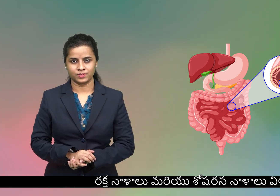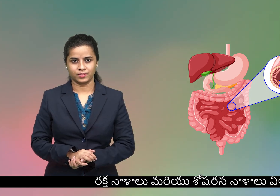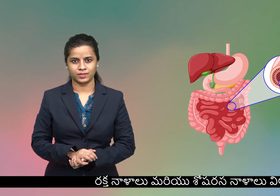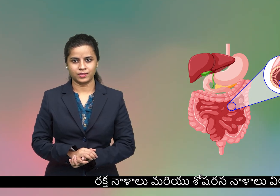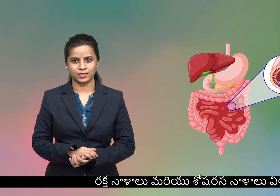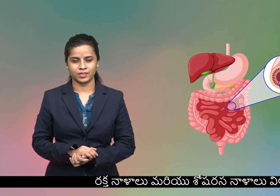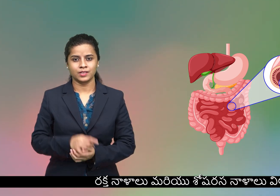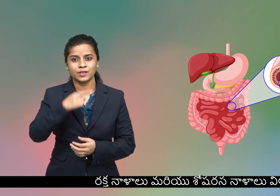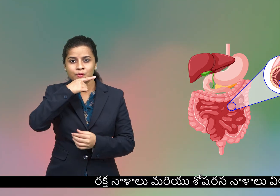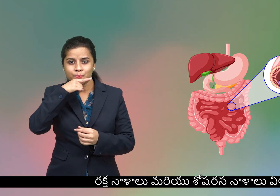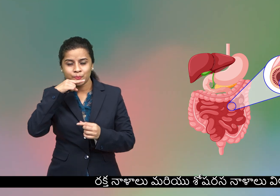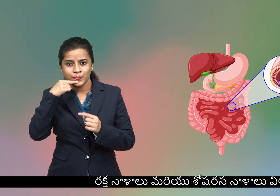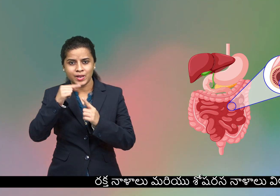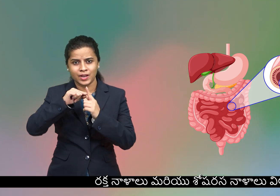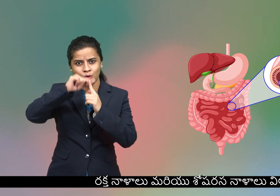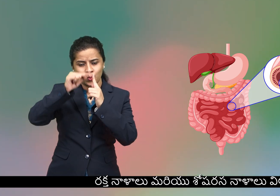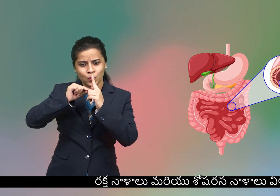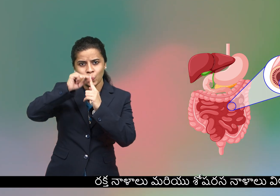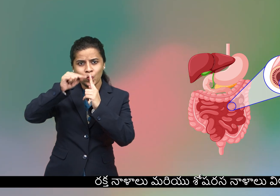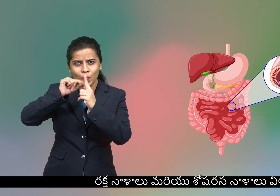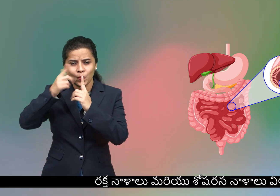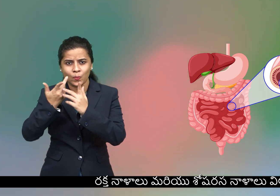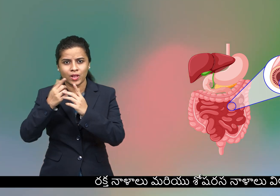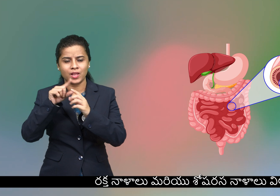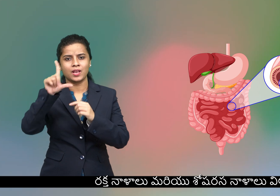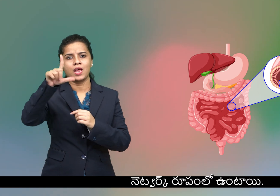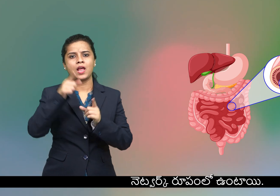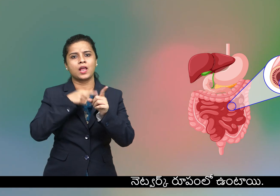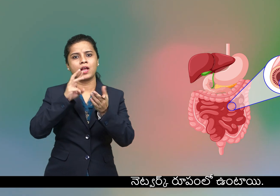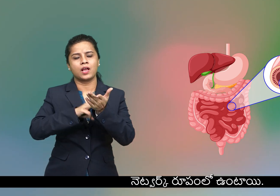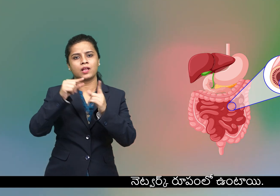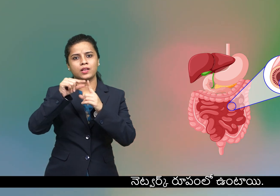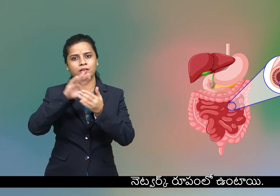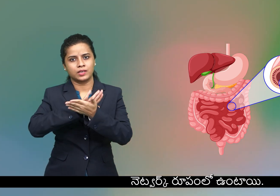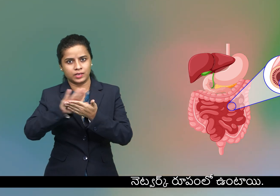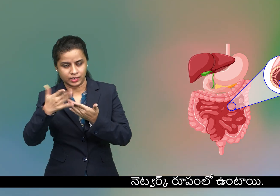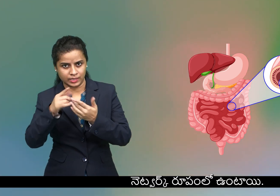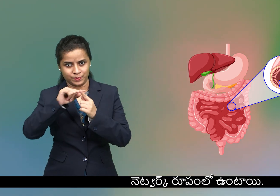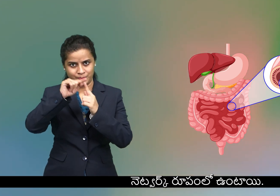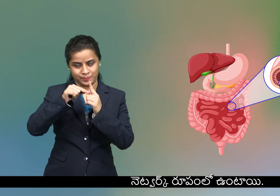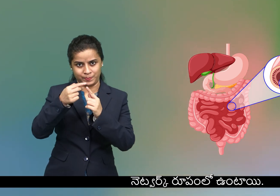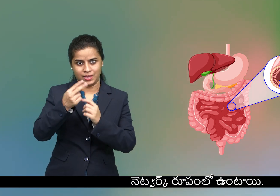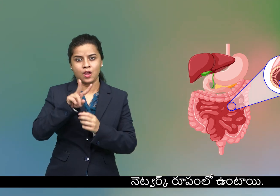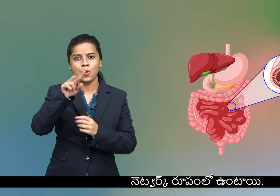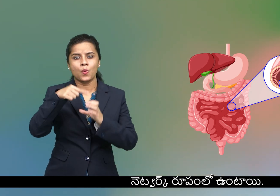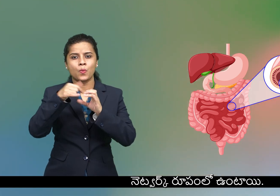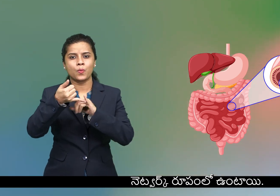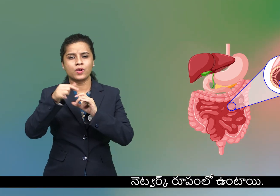రక్తనాళాలు మరియు శోషరస నాళాలు విల్లీలో నెట్వర్క్ రూపంలో ఉంటాయి.